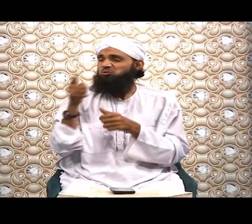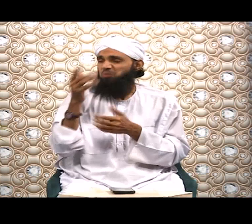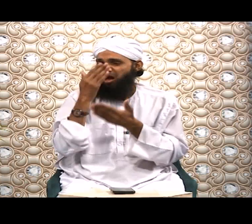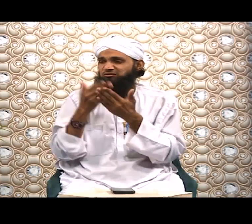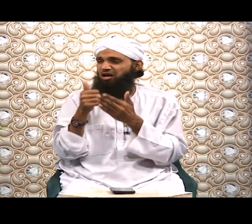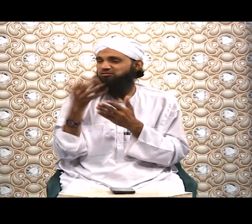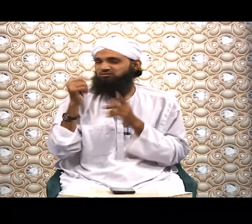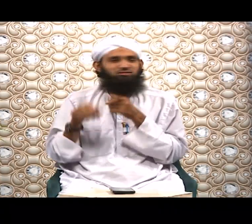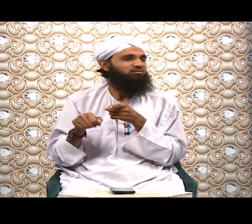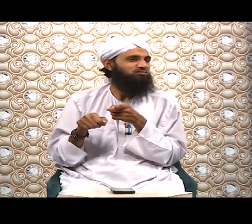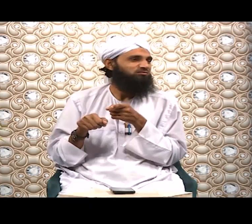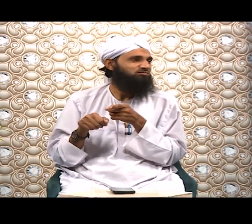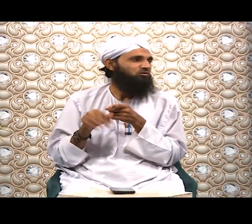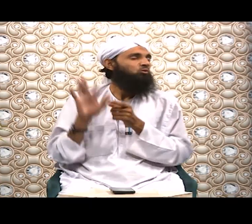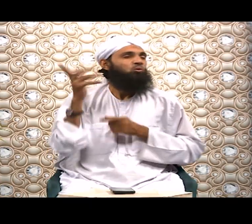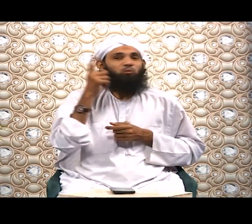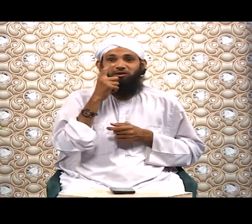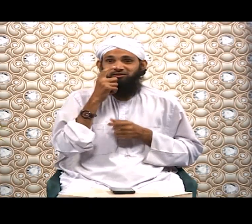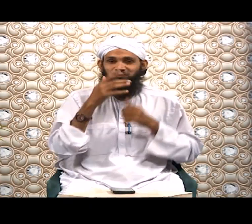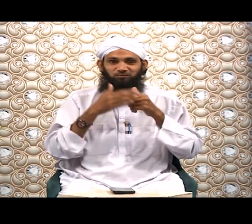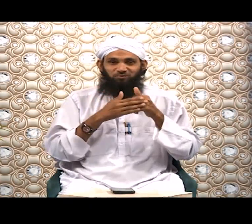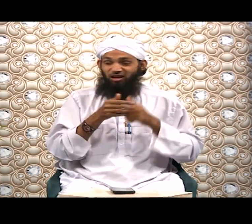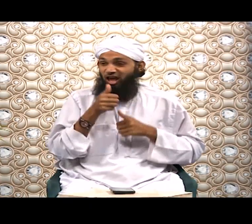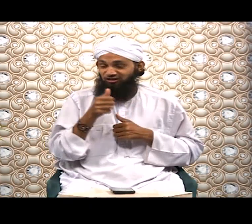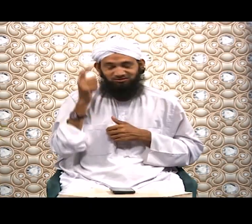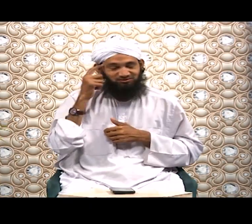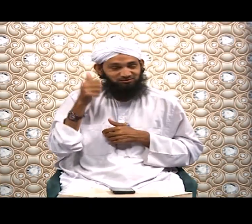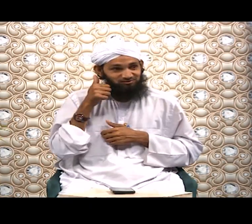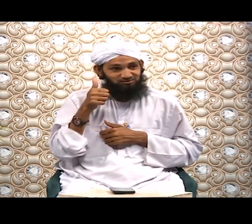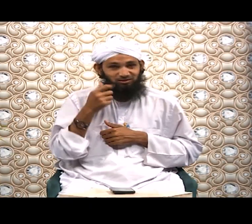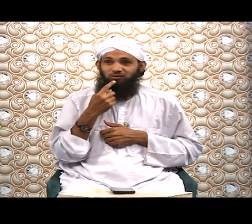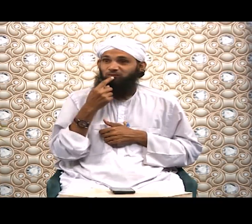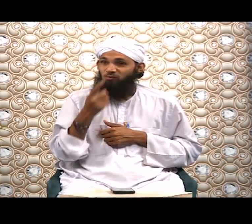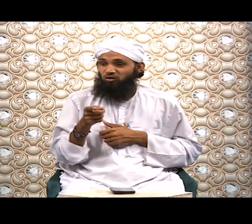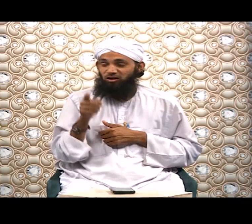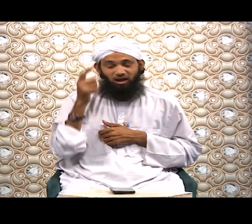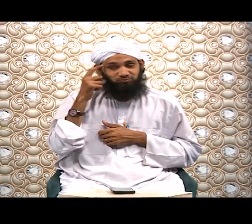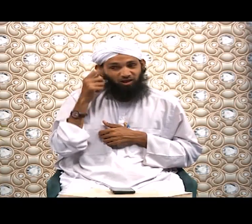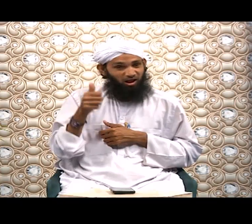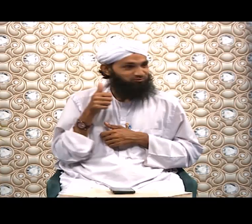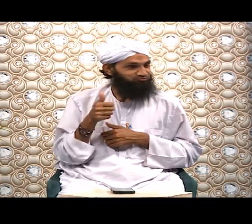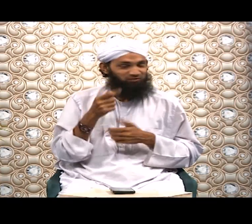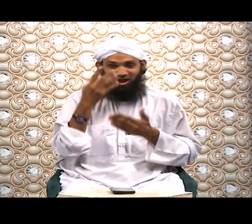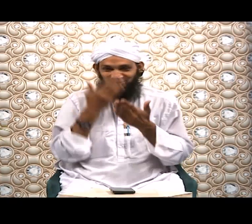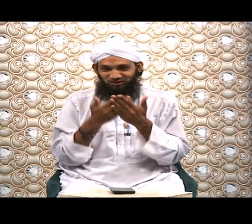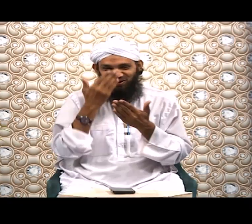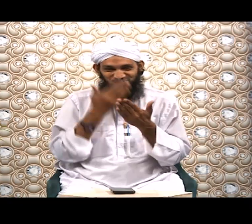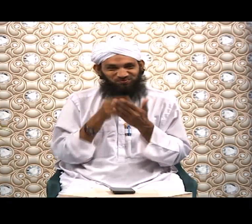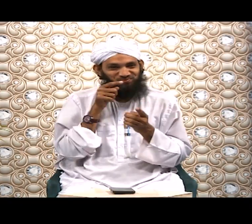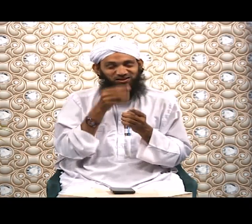بہنیں عقل مندی کا ثبوت دیتے ہوئے اپنے شوہر کی فرمانبردار اور شکر گزار بیوی بننے کا کردار نبھاتی ہیں، ان کے لیے جنت